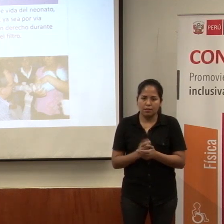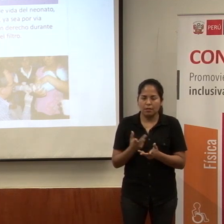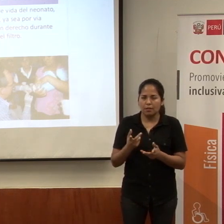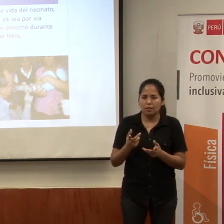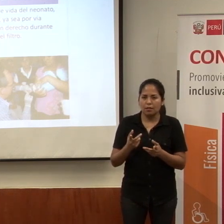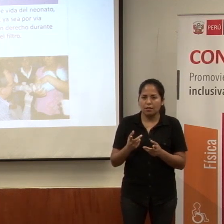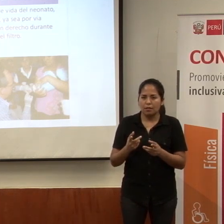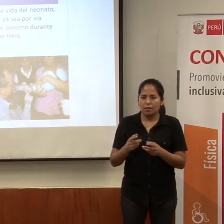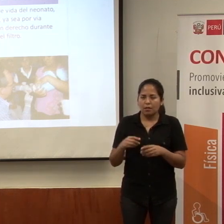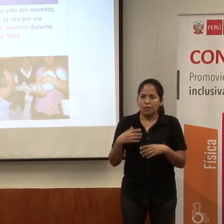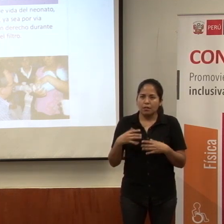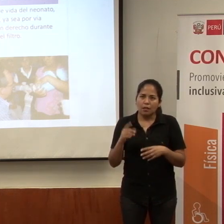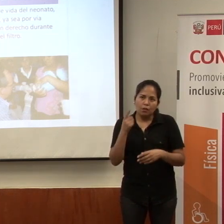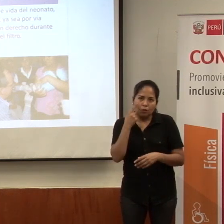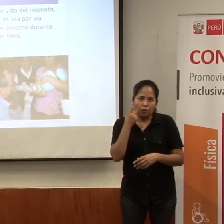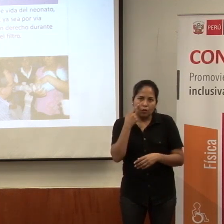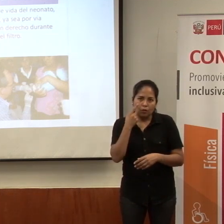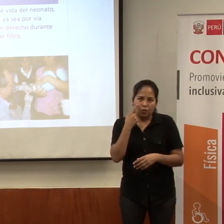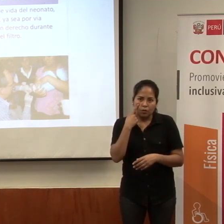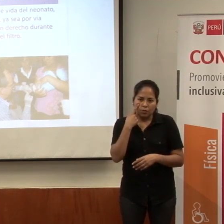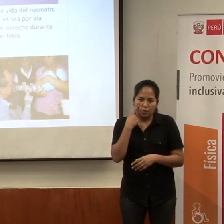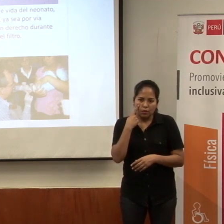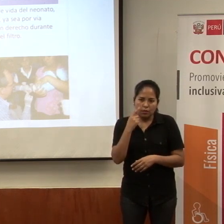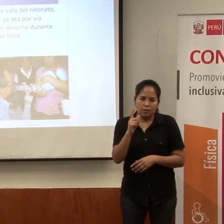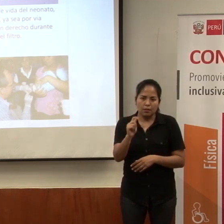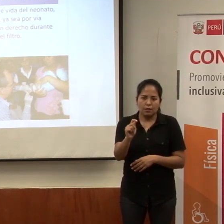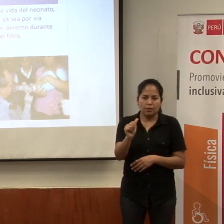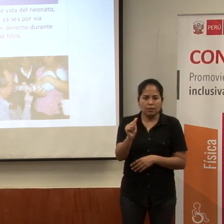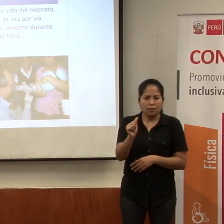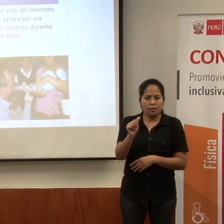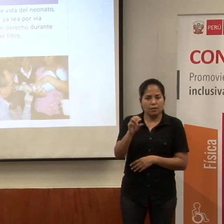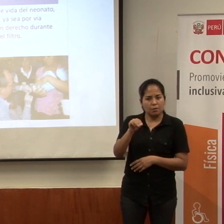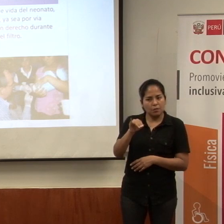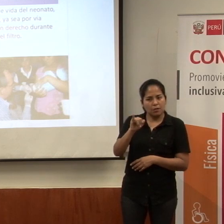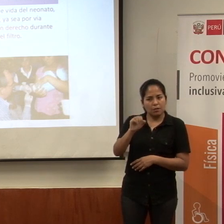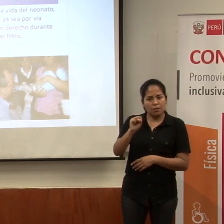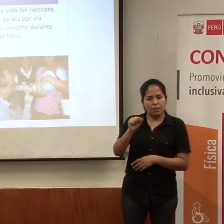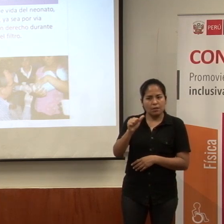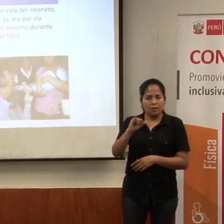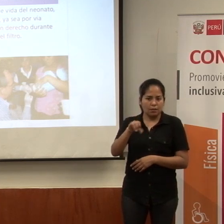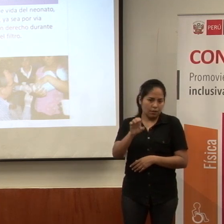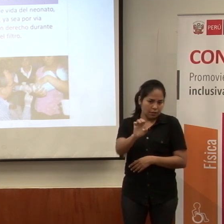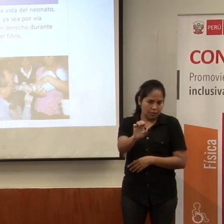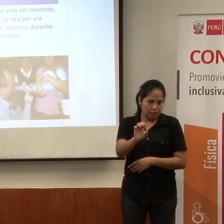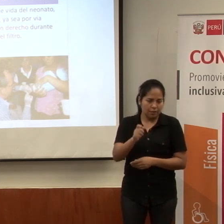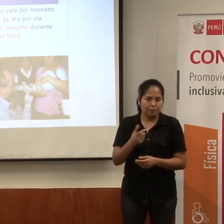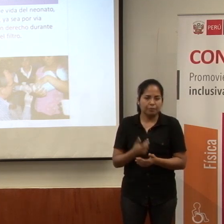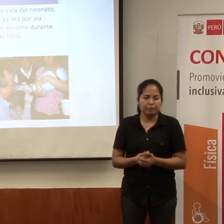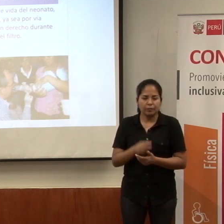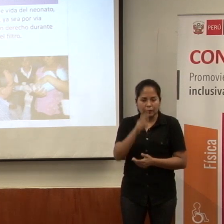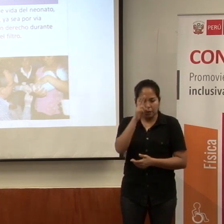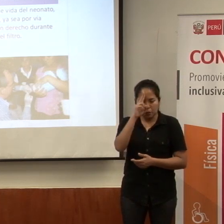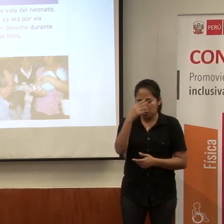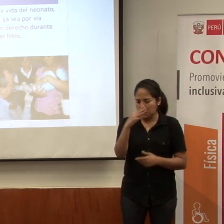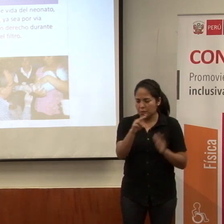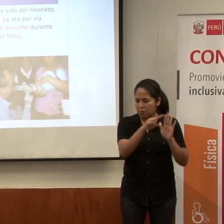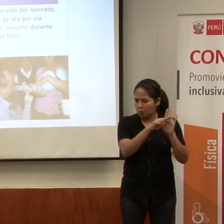en el mundo se está usando mucho, que es el tamizaje neonatal, ¿no es cierto? El tamizaje neonatal en el Perú ya tiene una